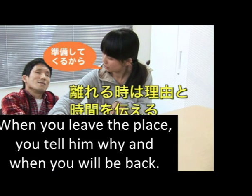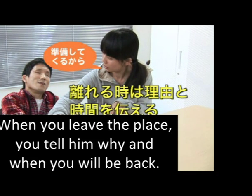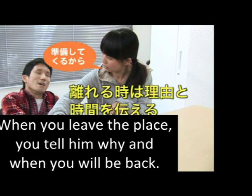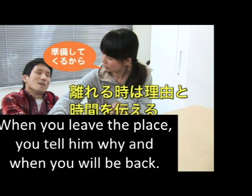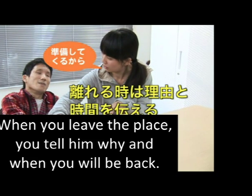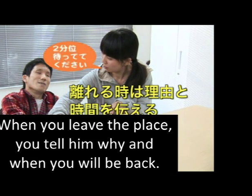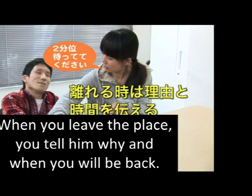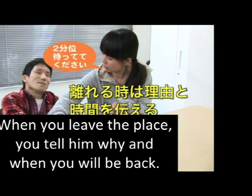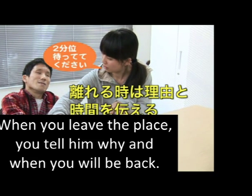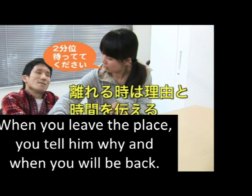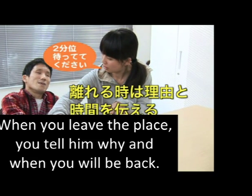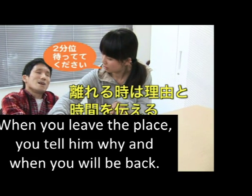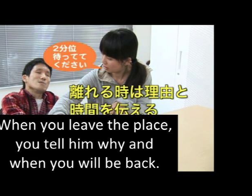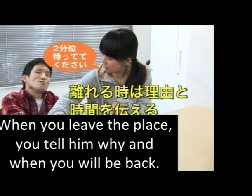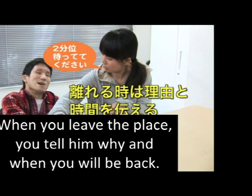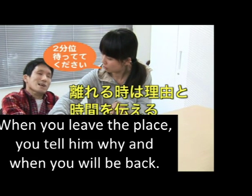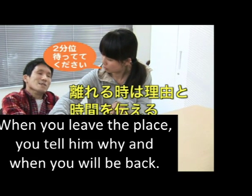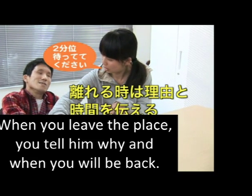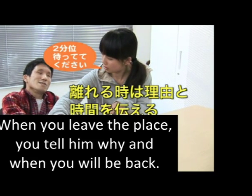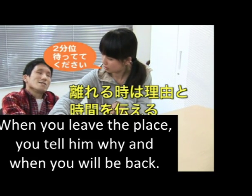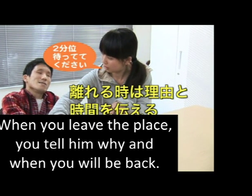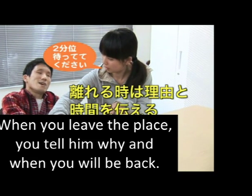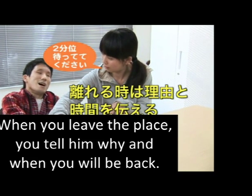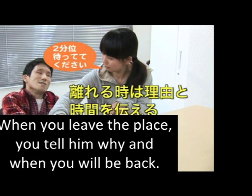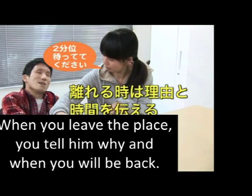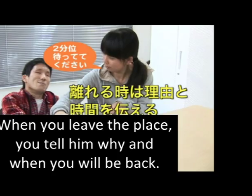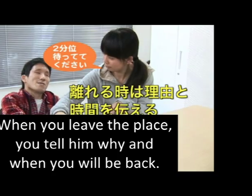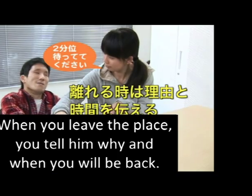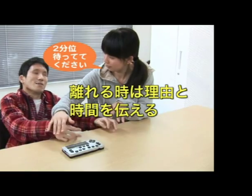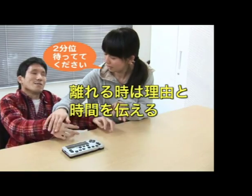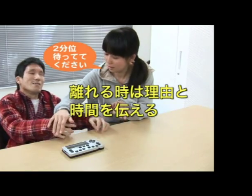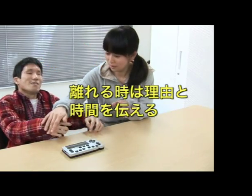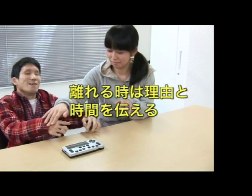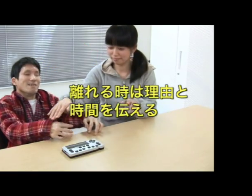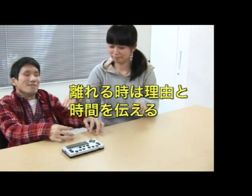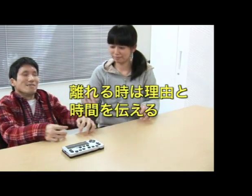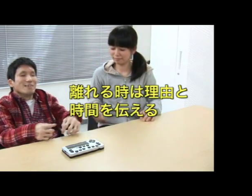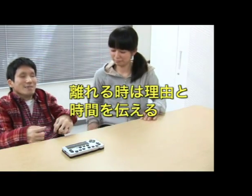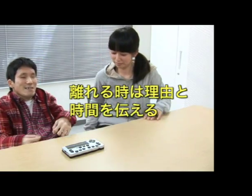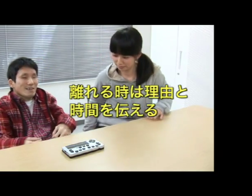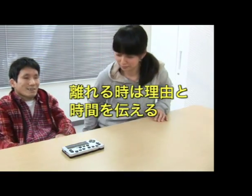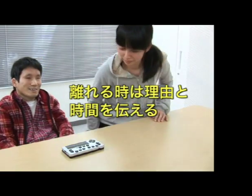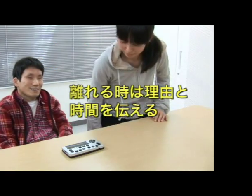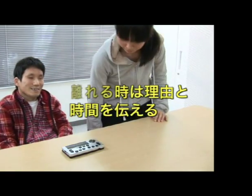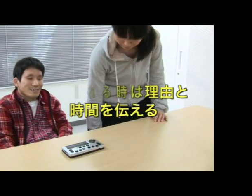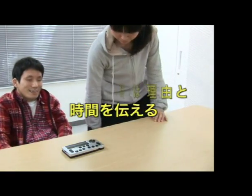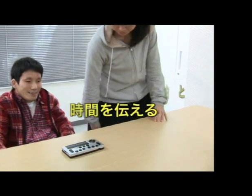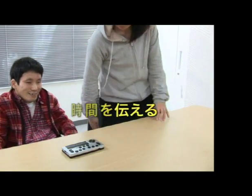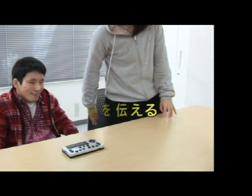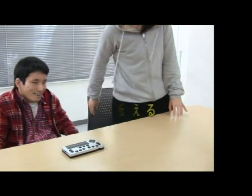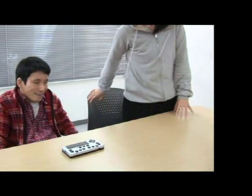そばを離れる場合は盲ろう者に伝えてから離れます。